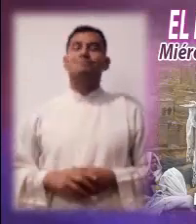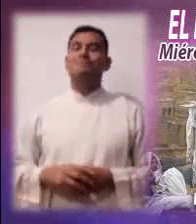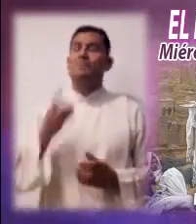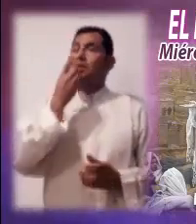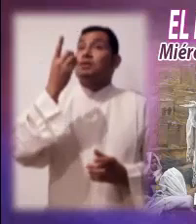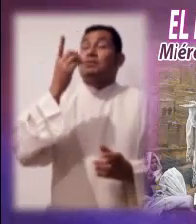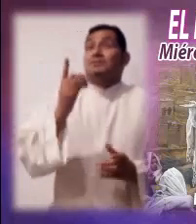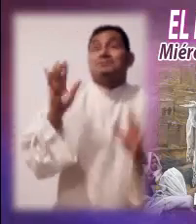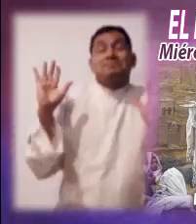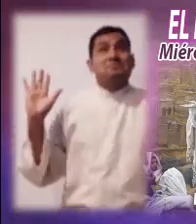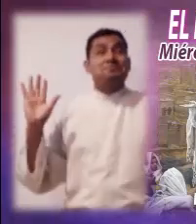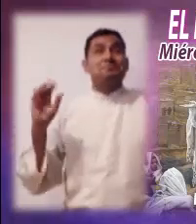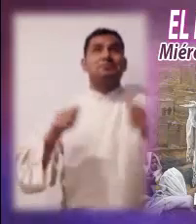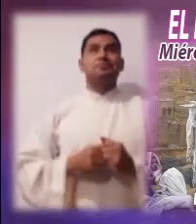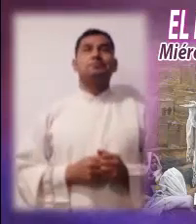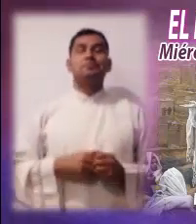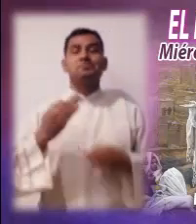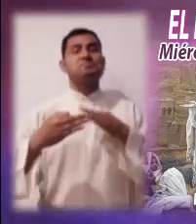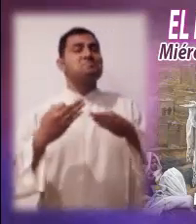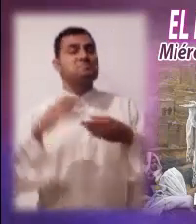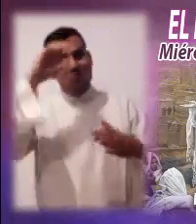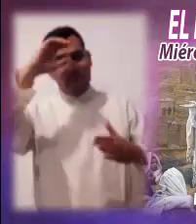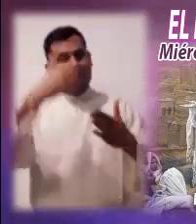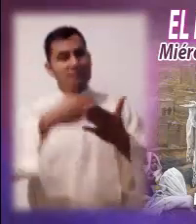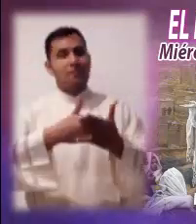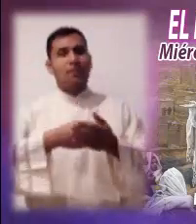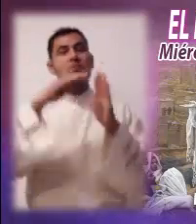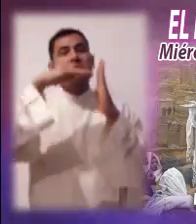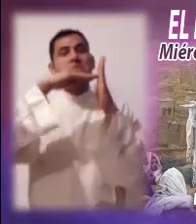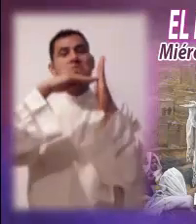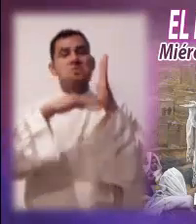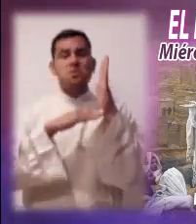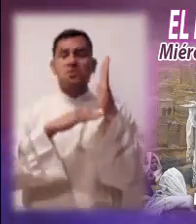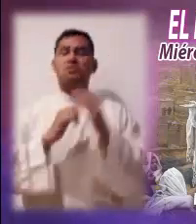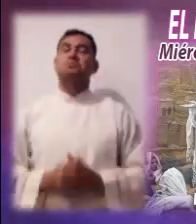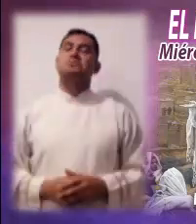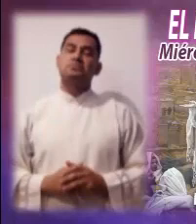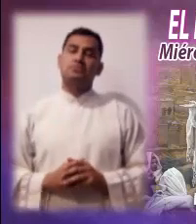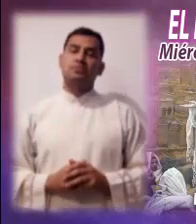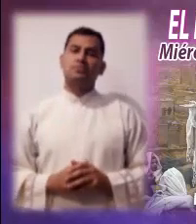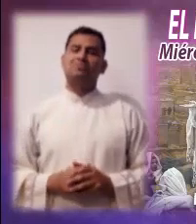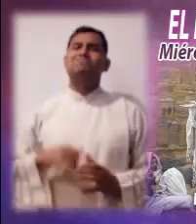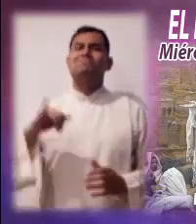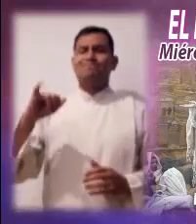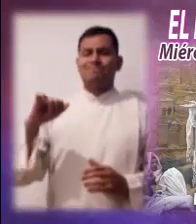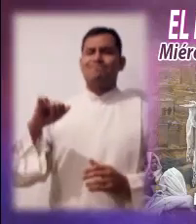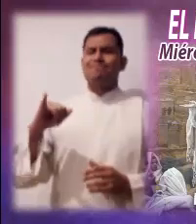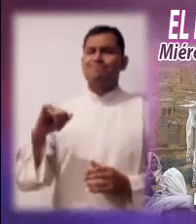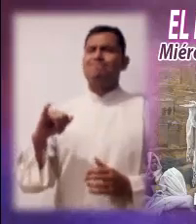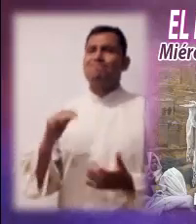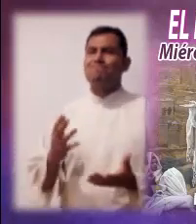en el cumplimiento. No es cargar a más no poder con los mandamientos, sino